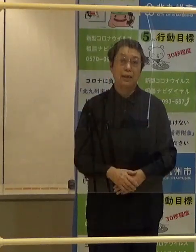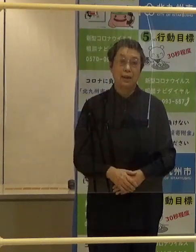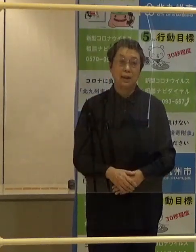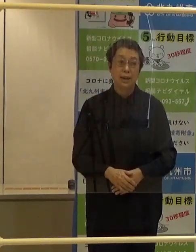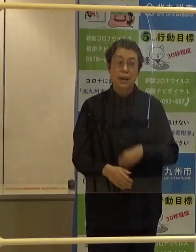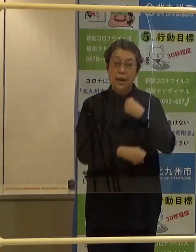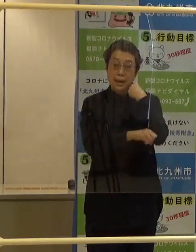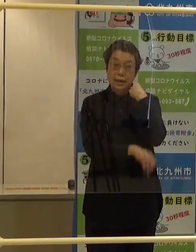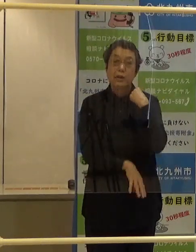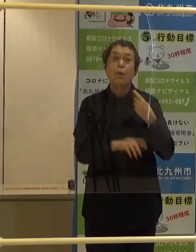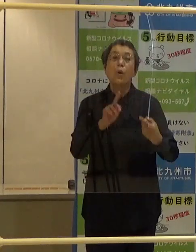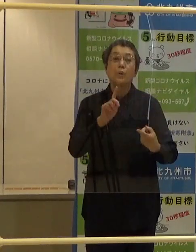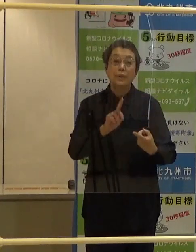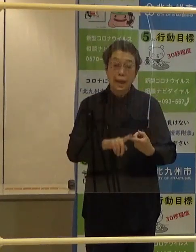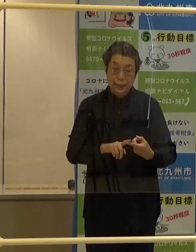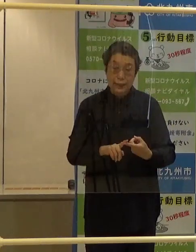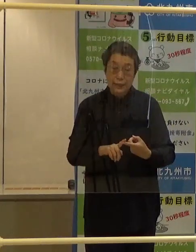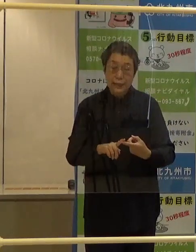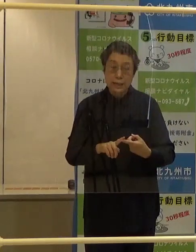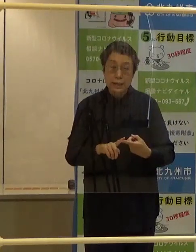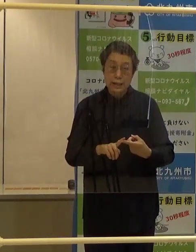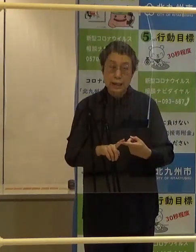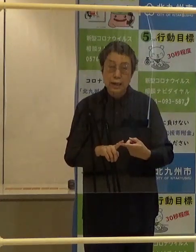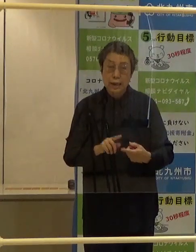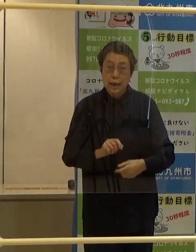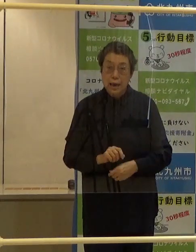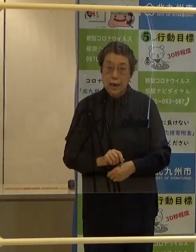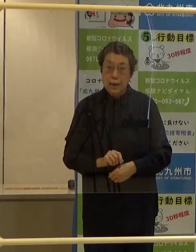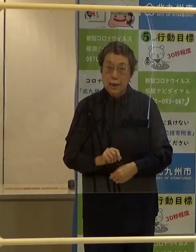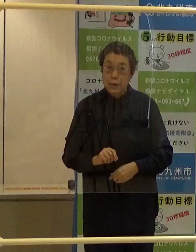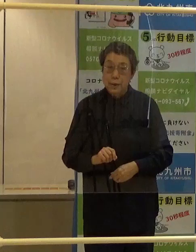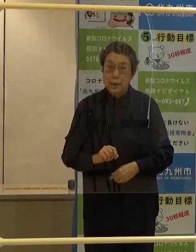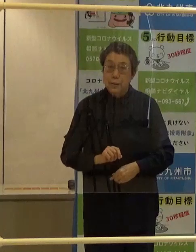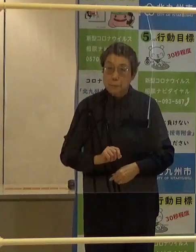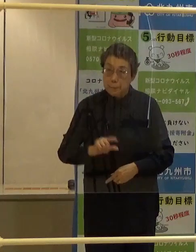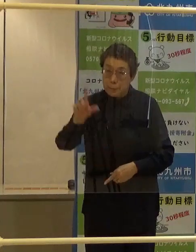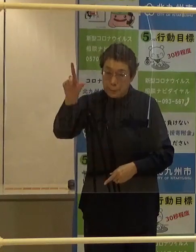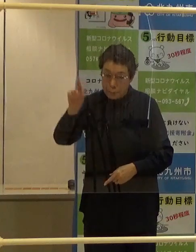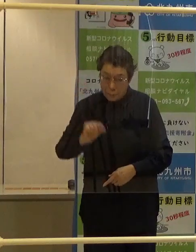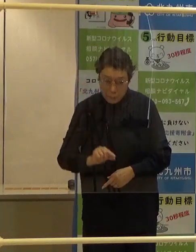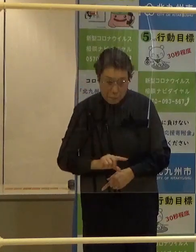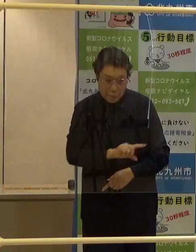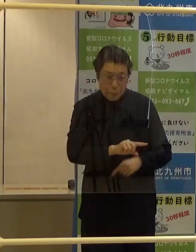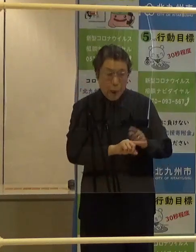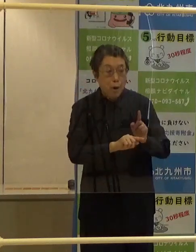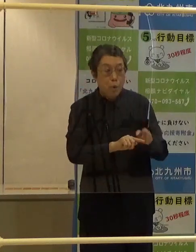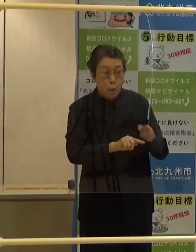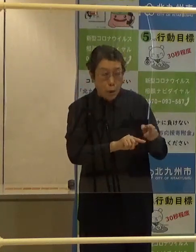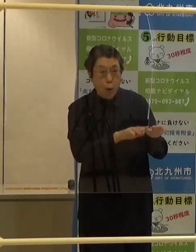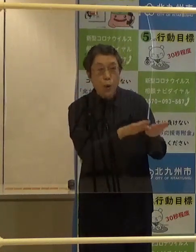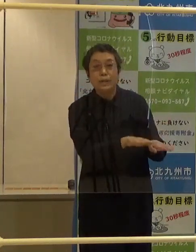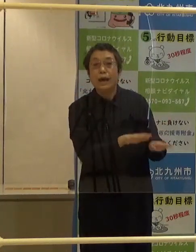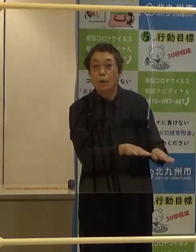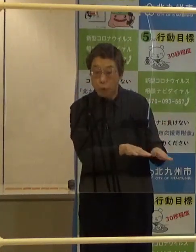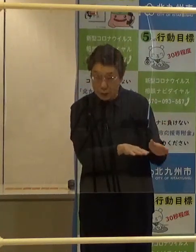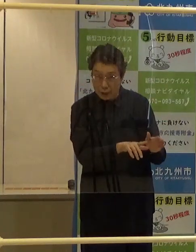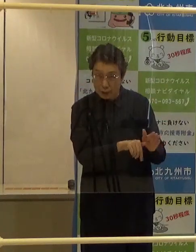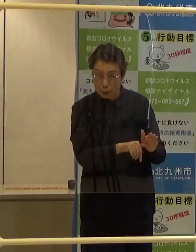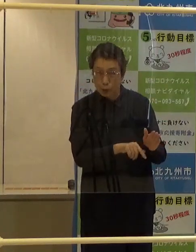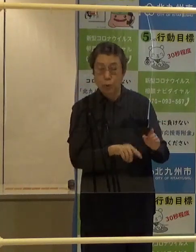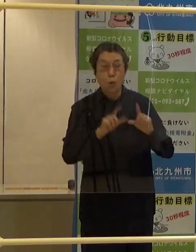基本的にいわゆる第2波の抑え込んだという報告をして以降につきまし